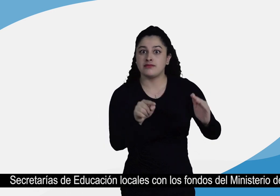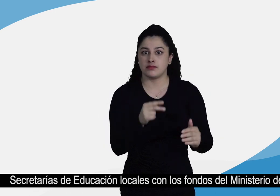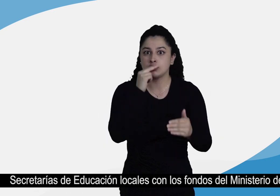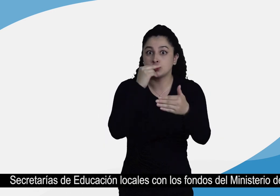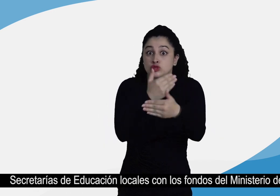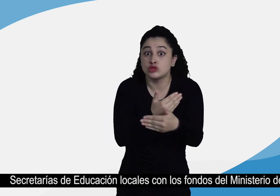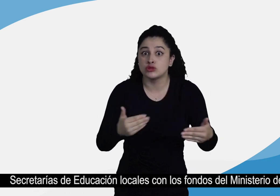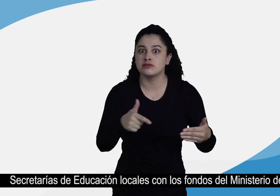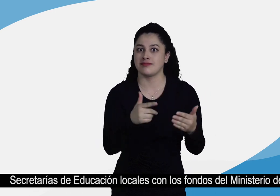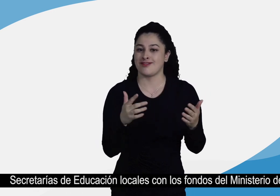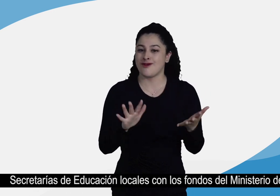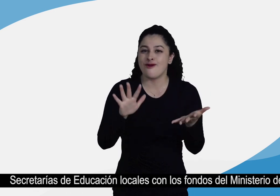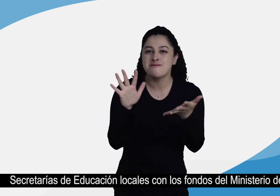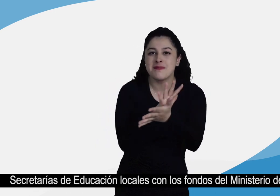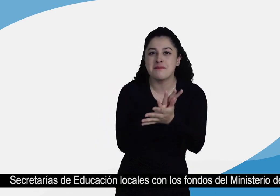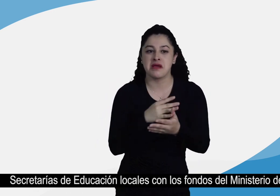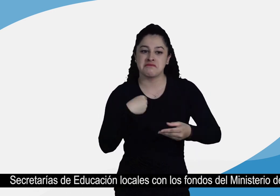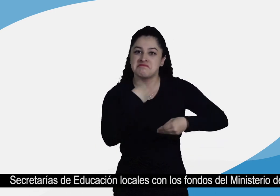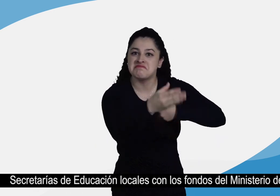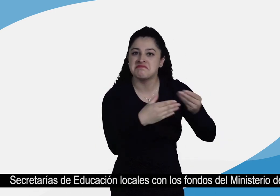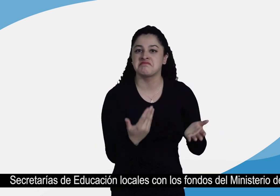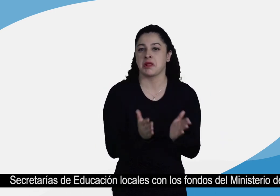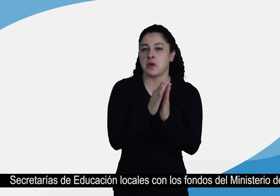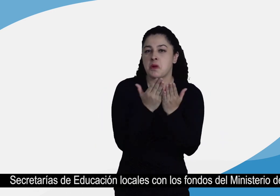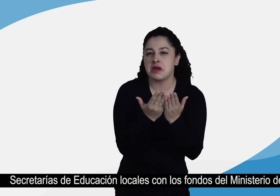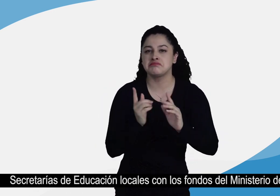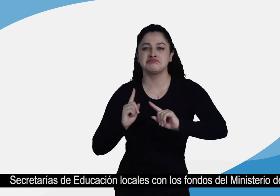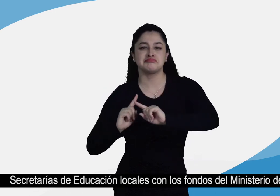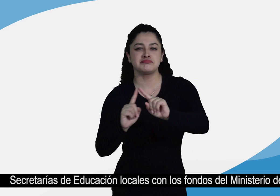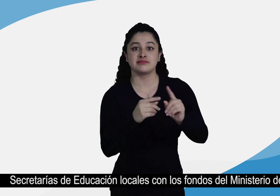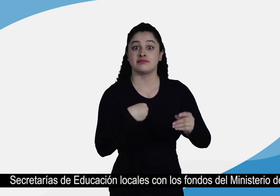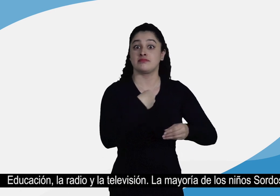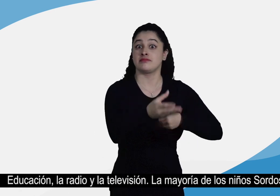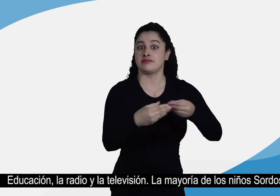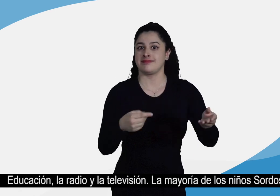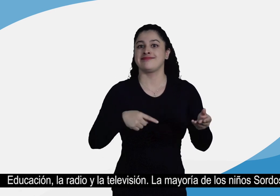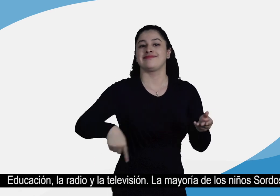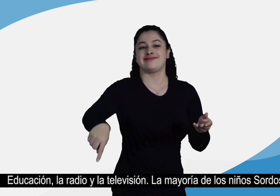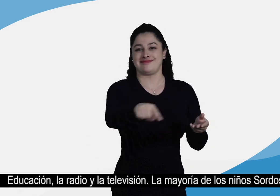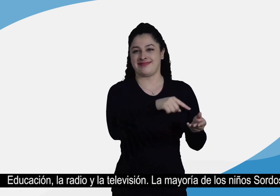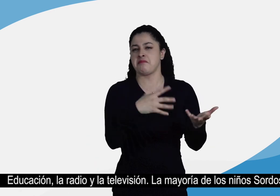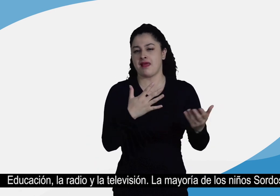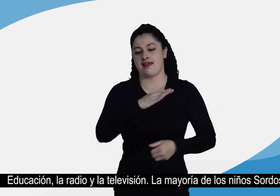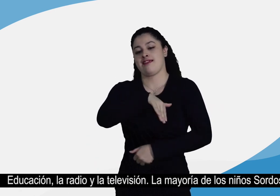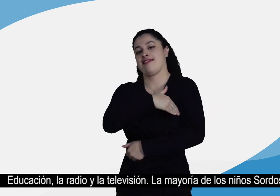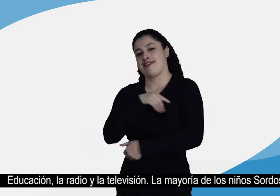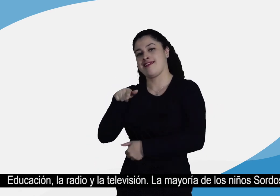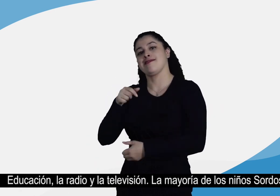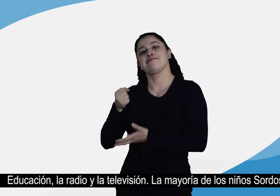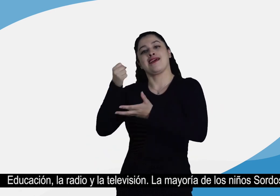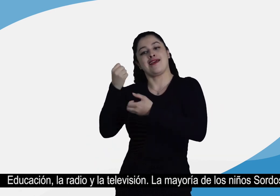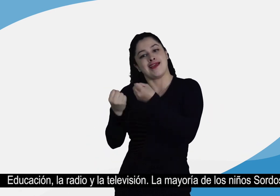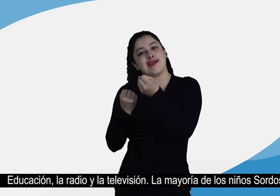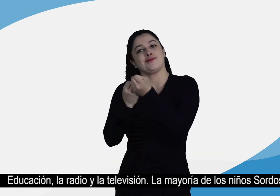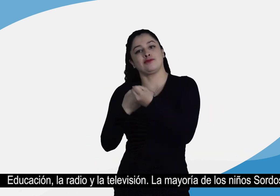Secretarías de Educación locales con fondos del Ministerio de Educación La radio y la